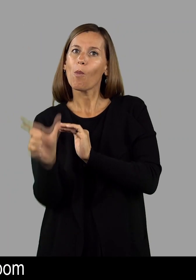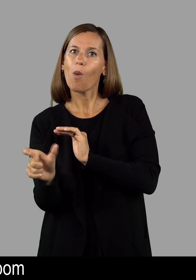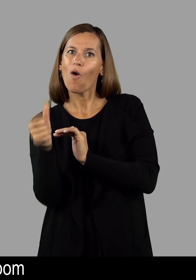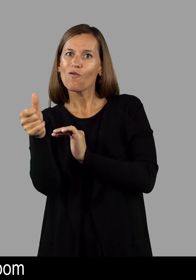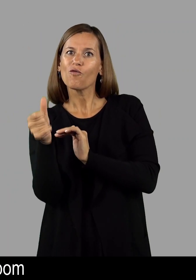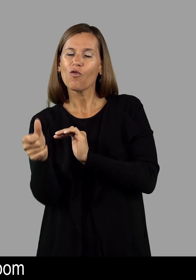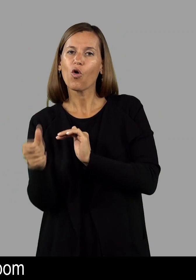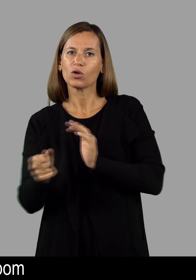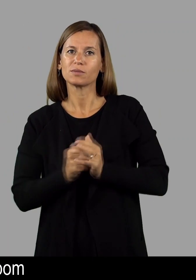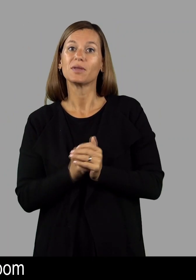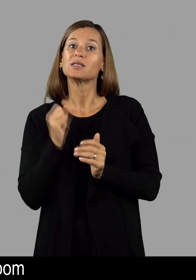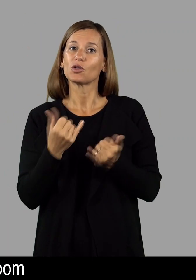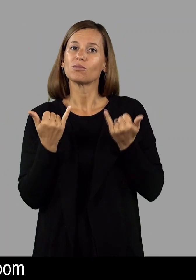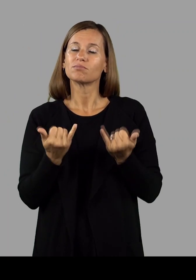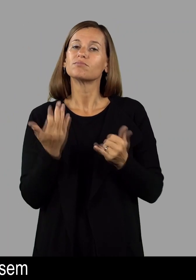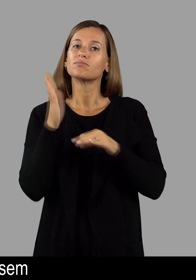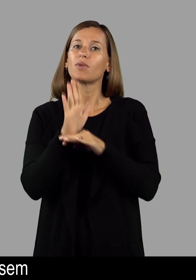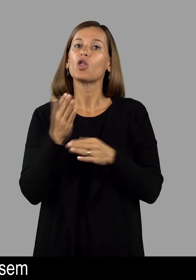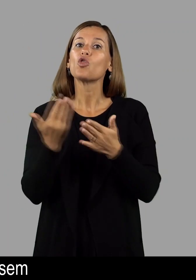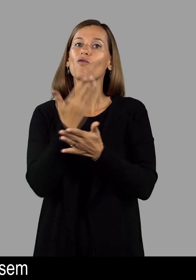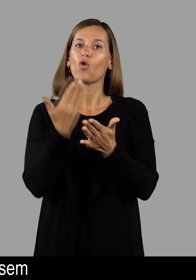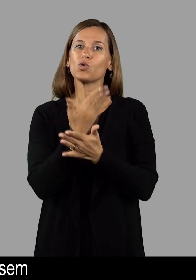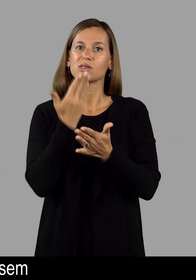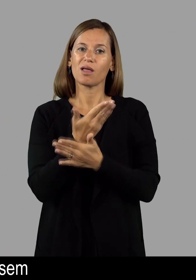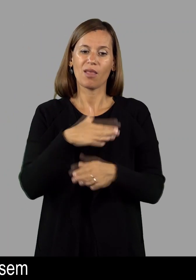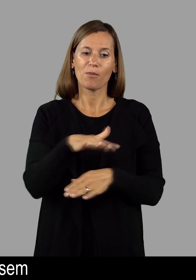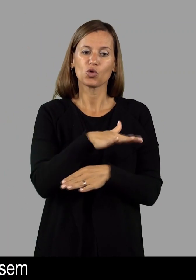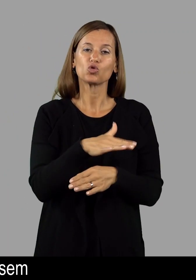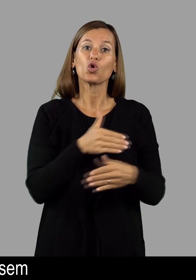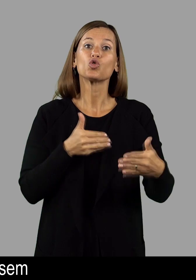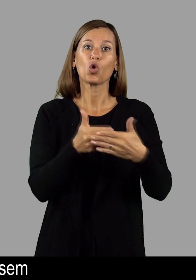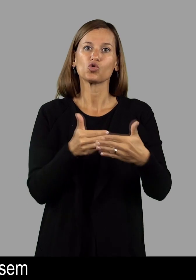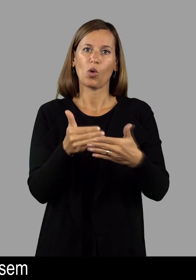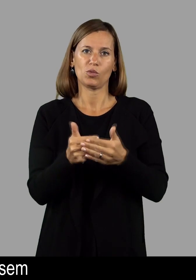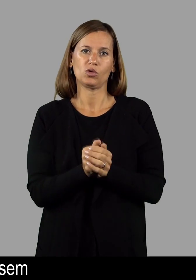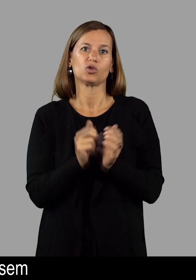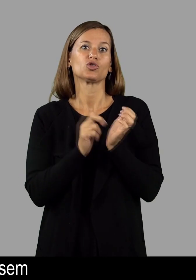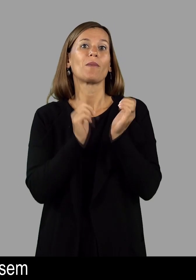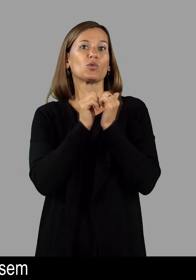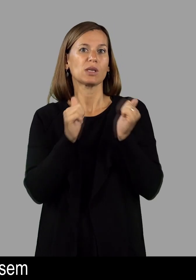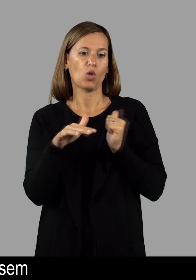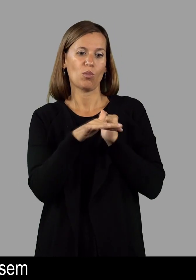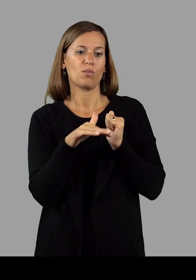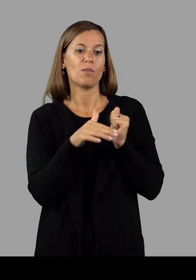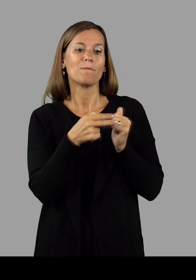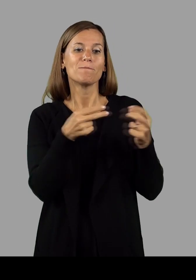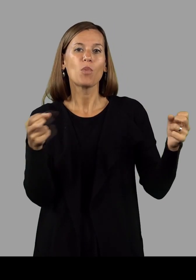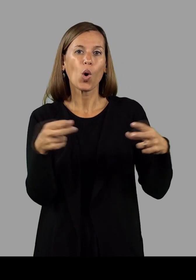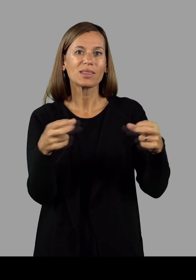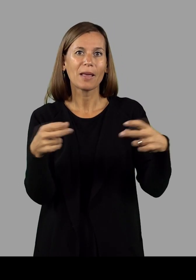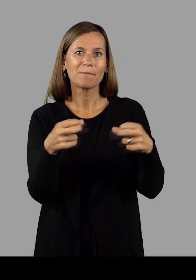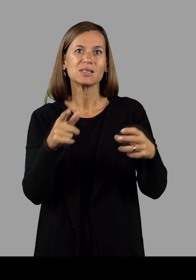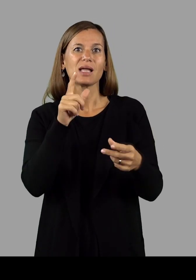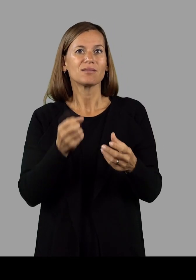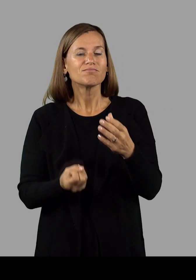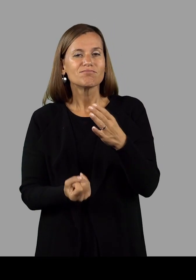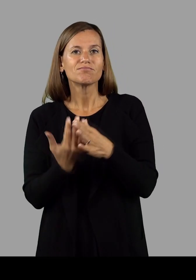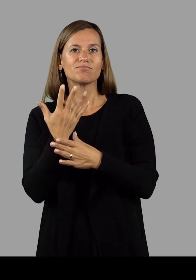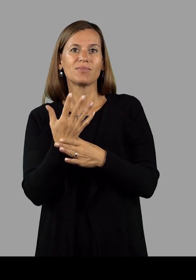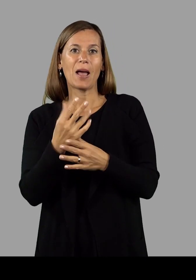bom zato predstavil nekaj novosti na področju dostopnosti, predvsem na področju podnapisov in razvoju